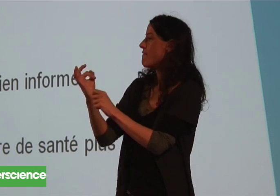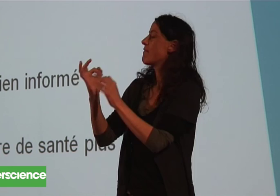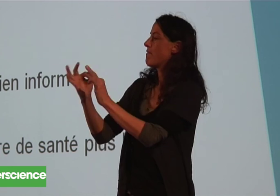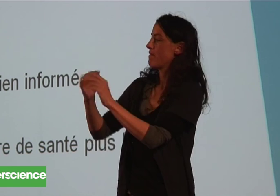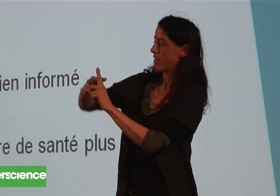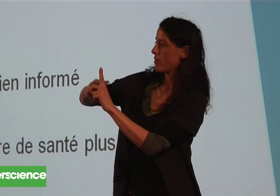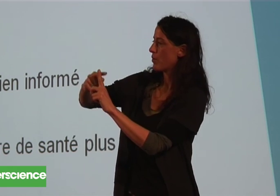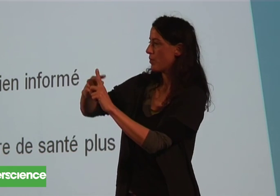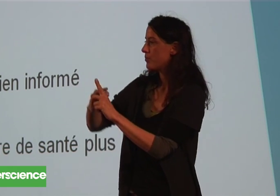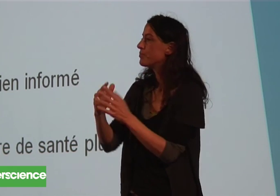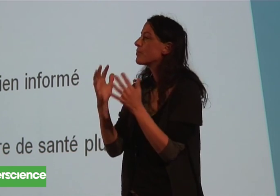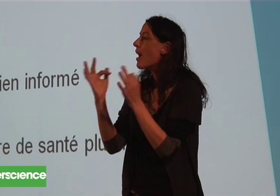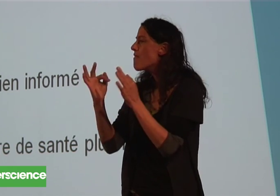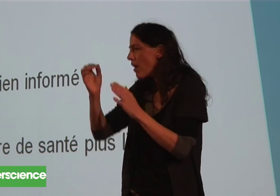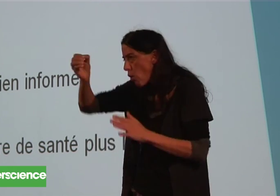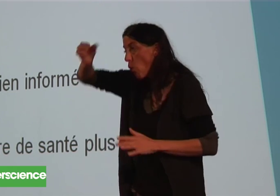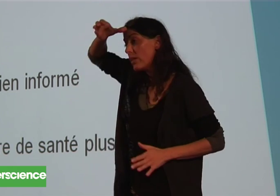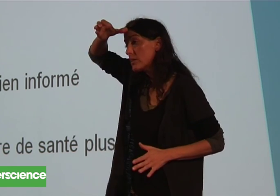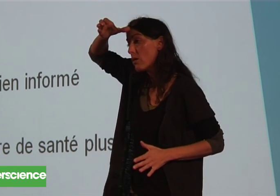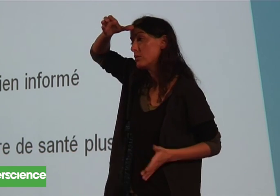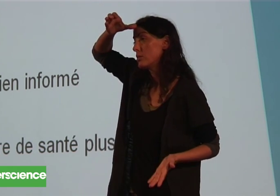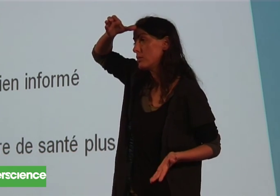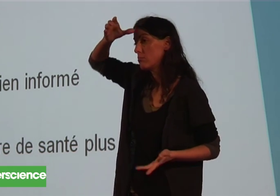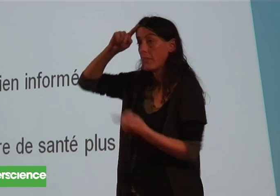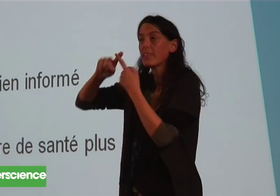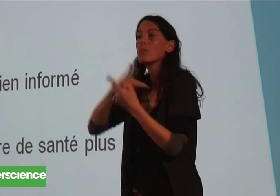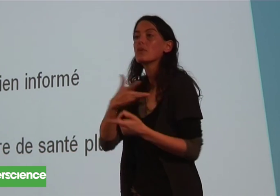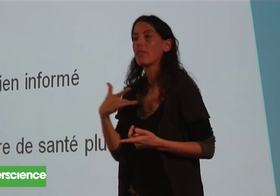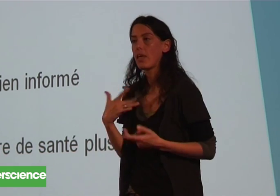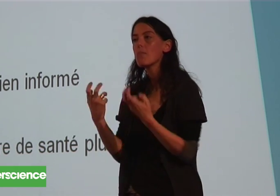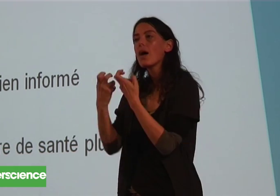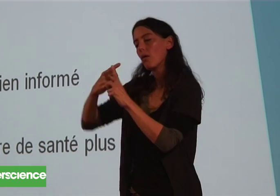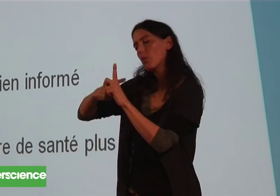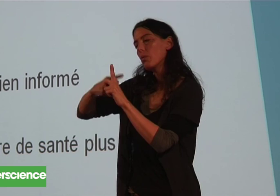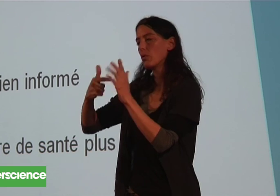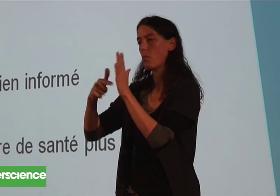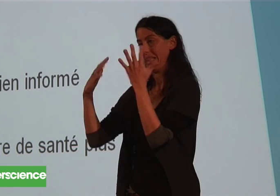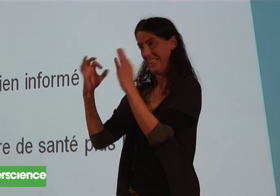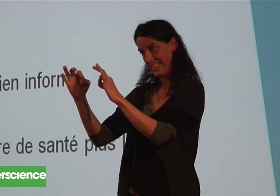connaissances vis-à-vis de la santé. Et dans le baromètre santé 2010, on avait quand même posé des questions sur la grippe,